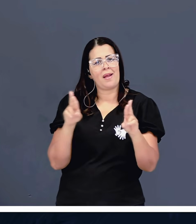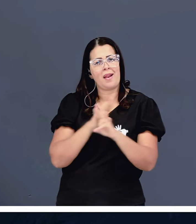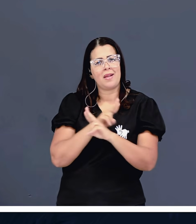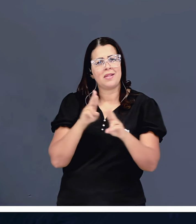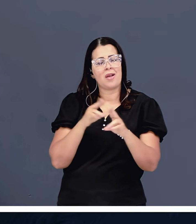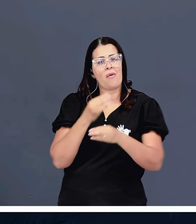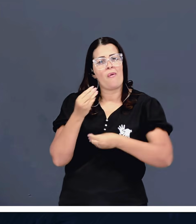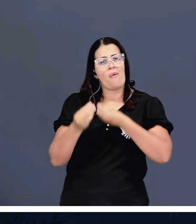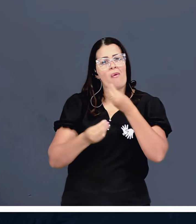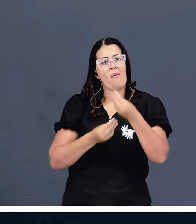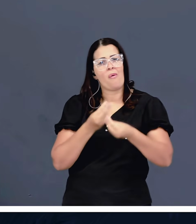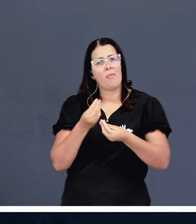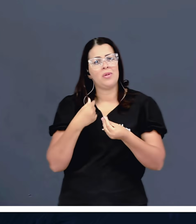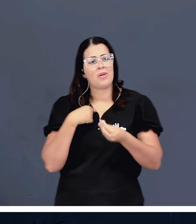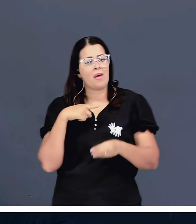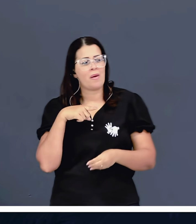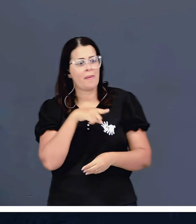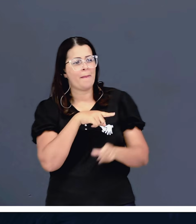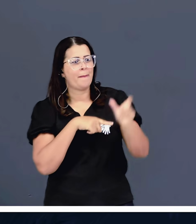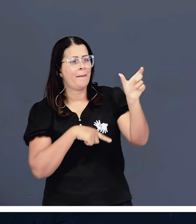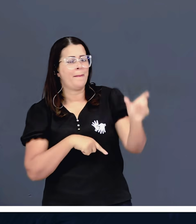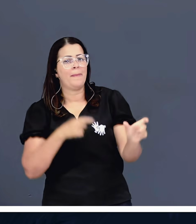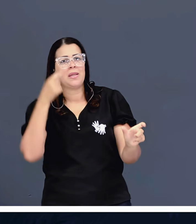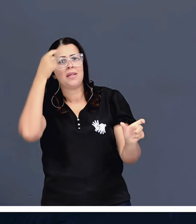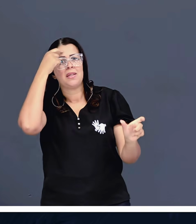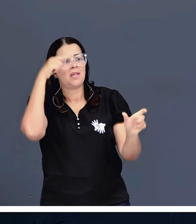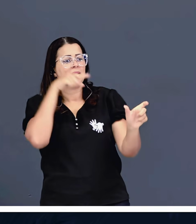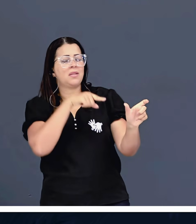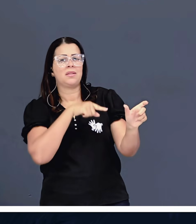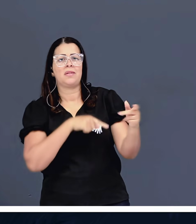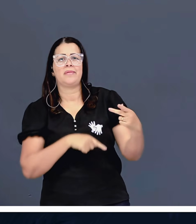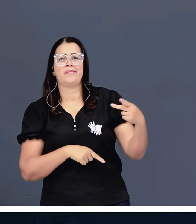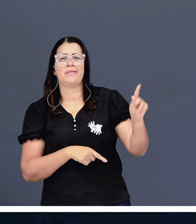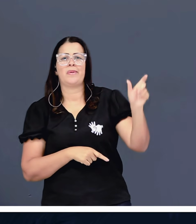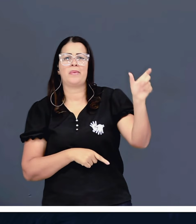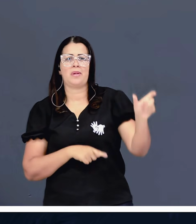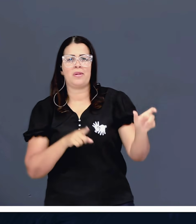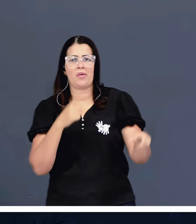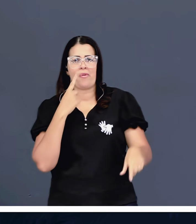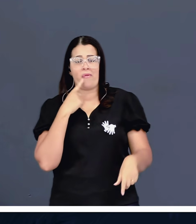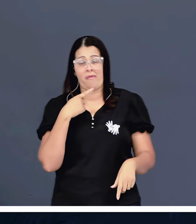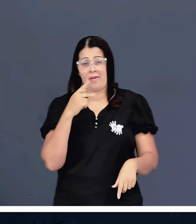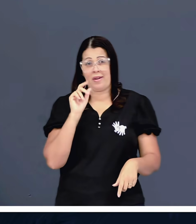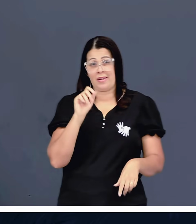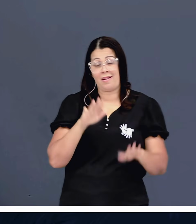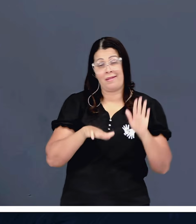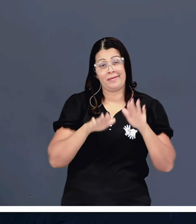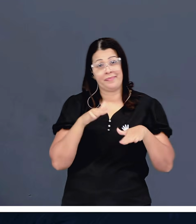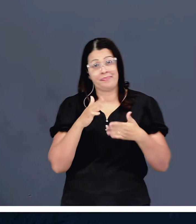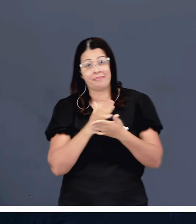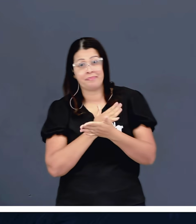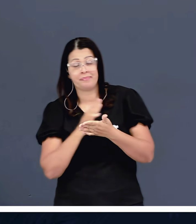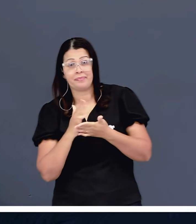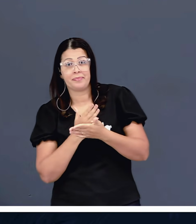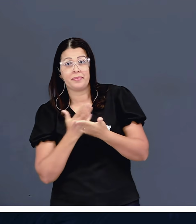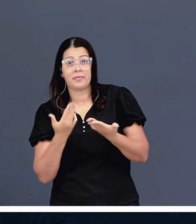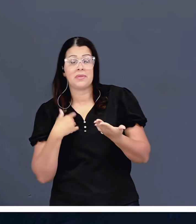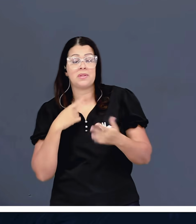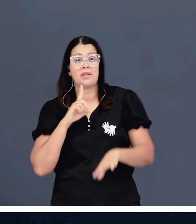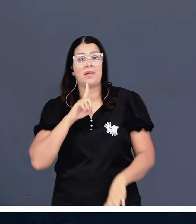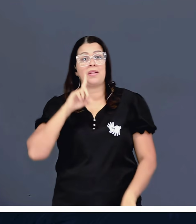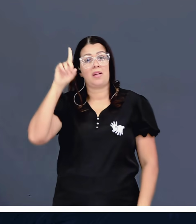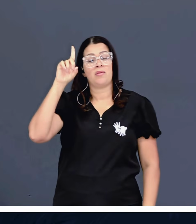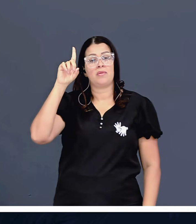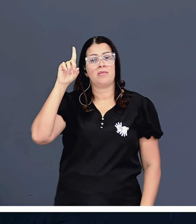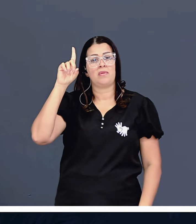como está ou como é a mentalidade dessas pessoas. Porque deixa eu te dizer, às vezes Deus